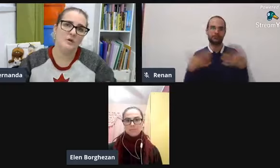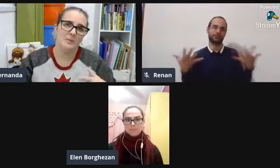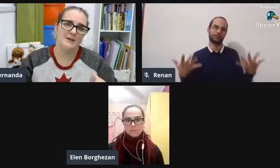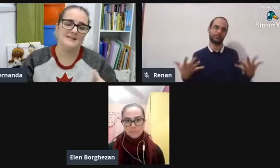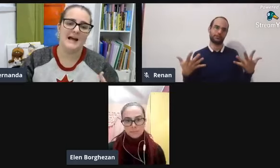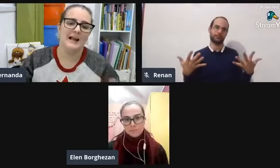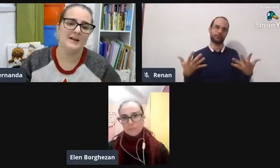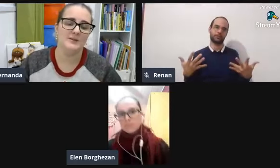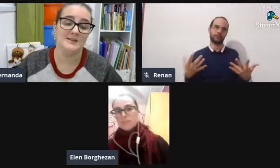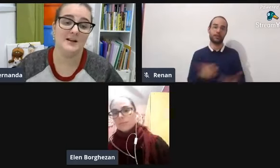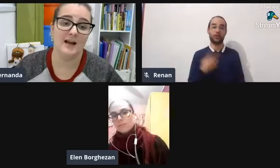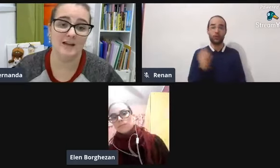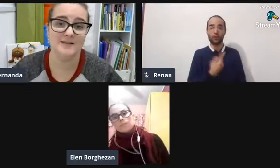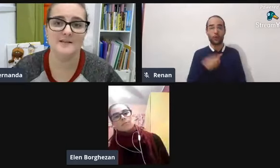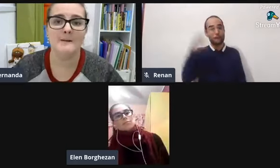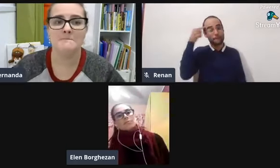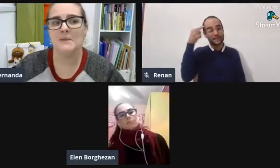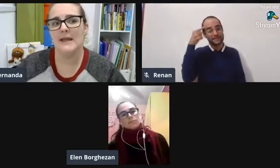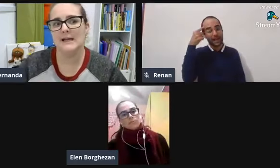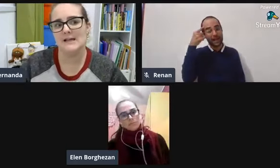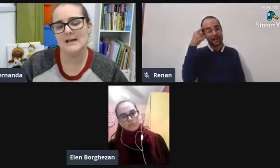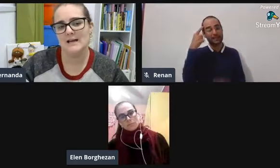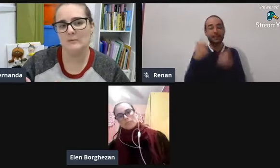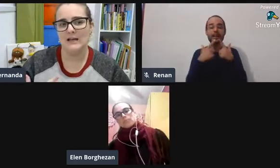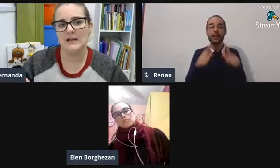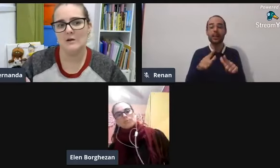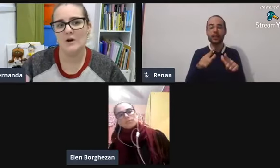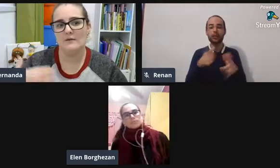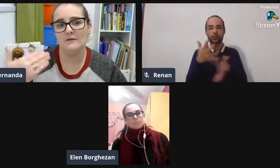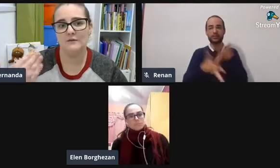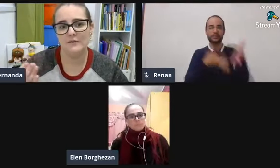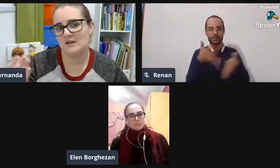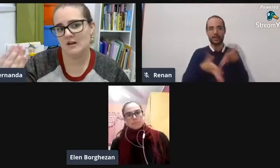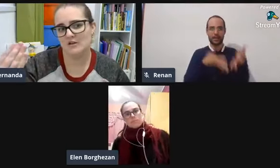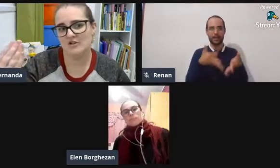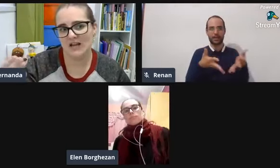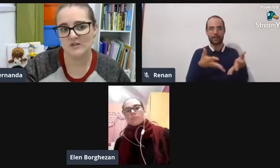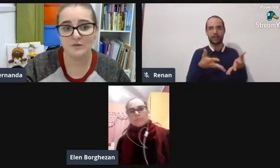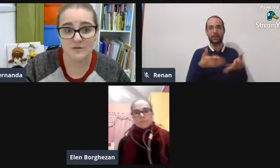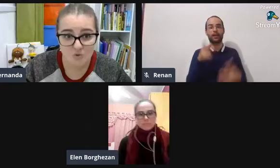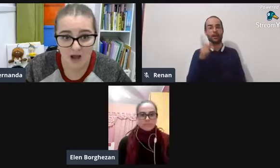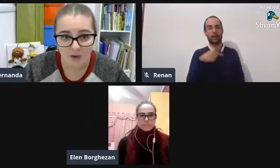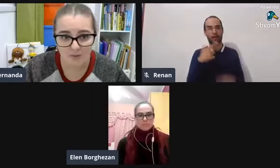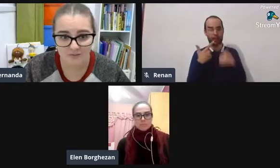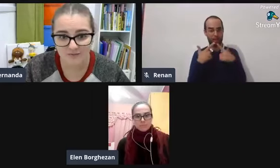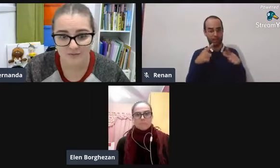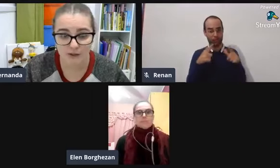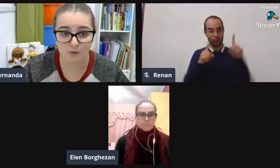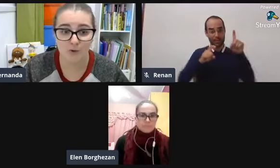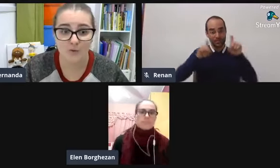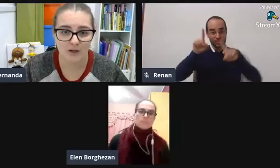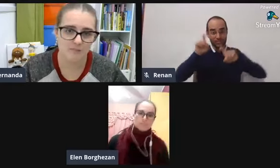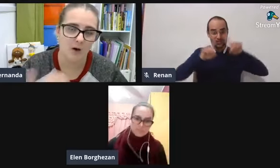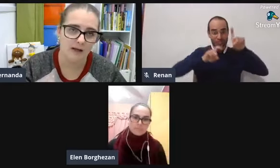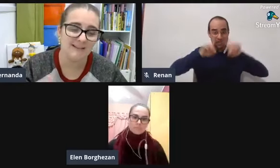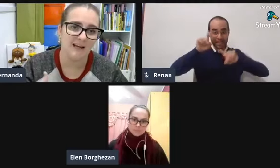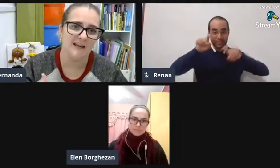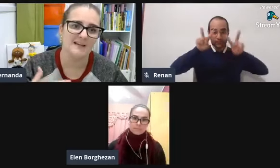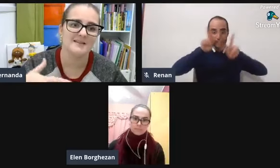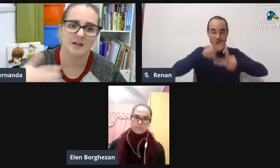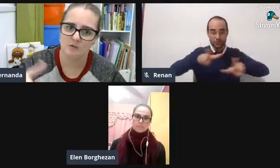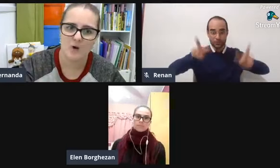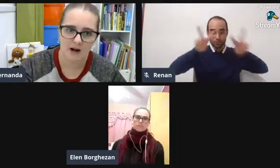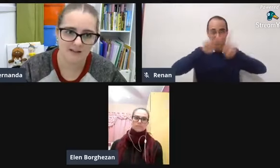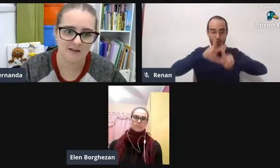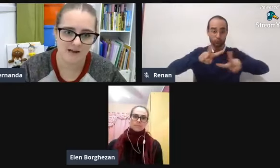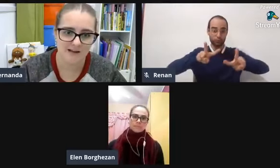que a gente for pensar, a língua de sinais, ela é uma língua gesto-visual. Embora